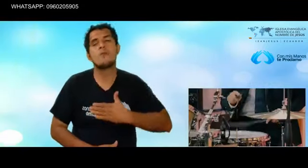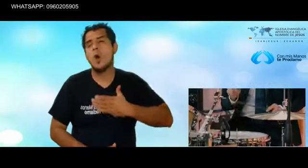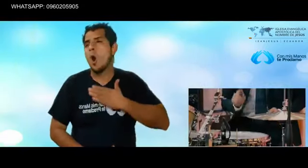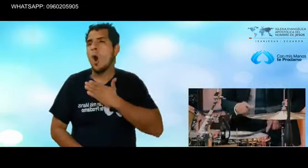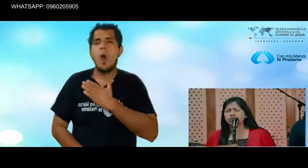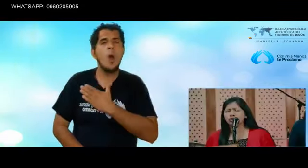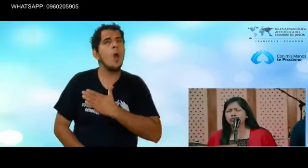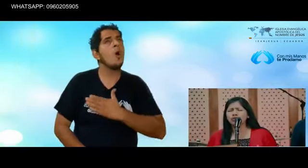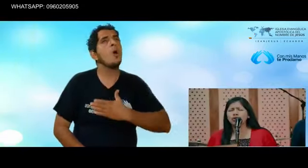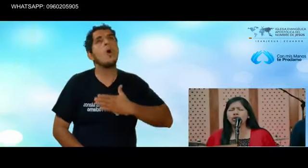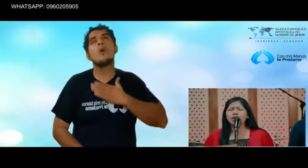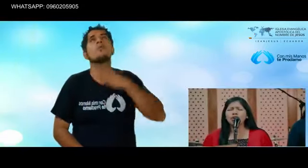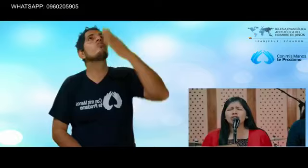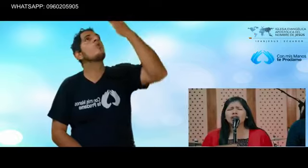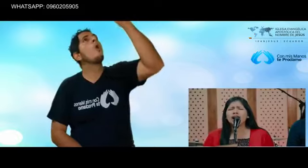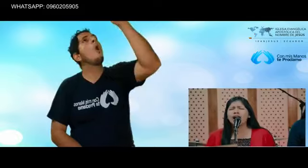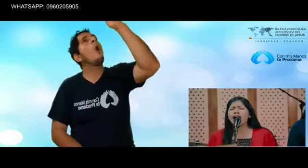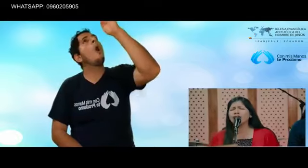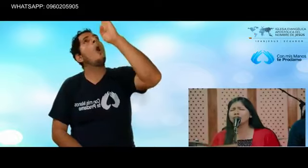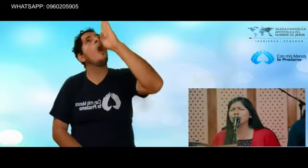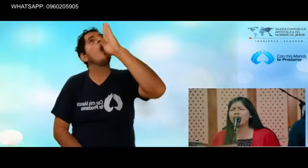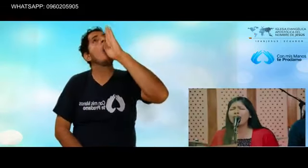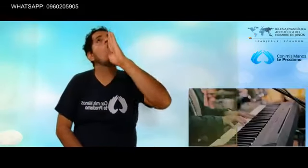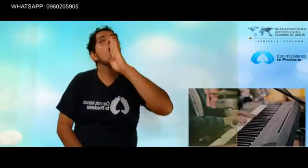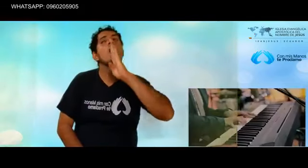por favor, Señor.